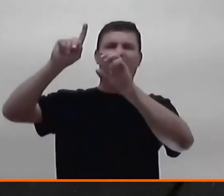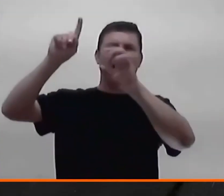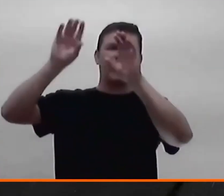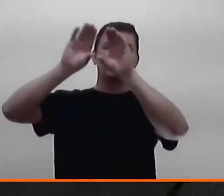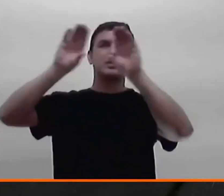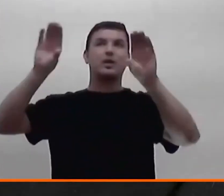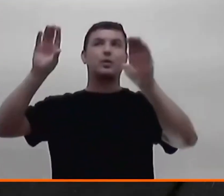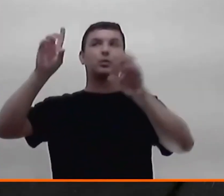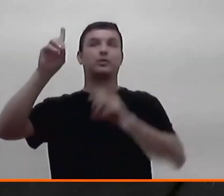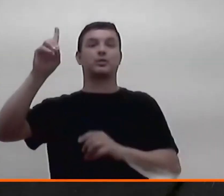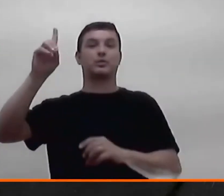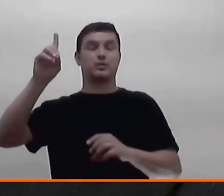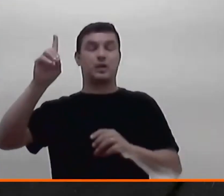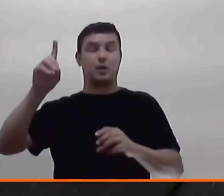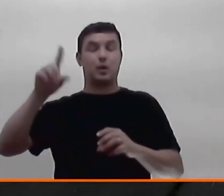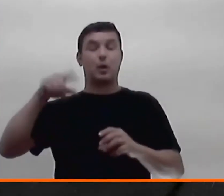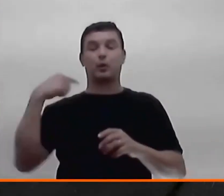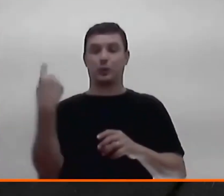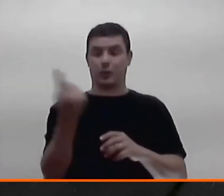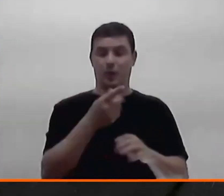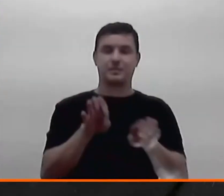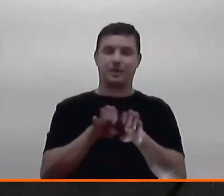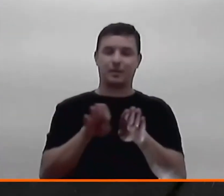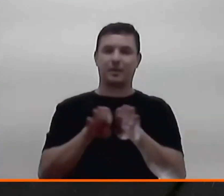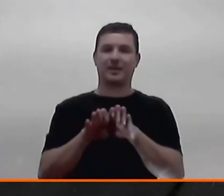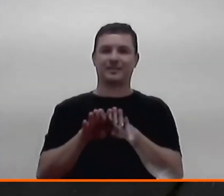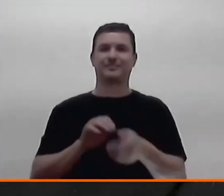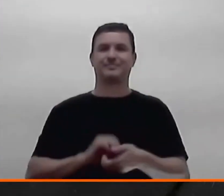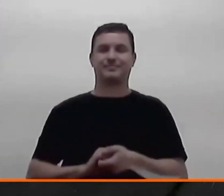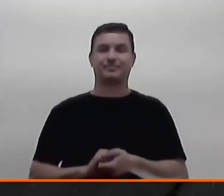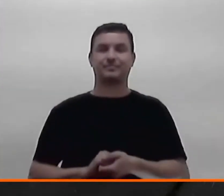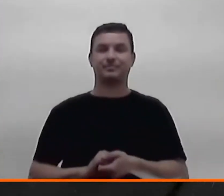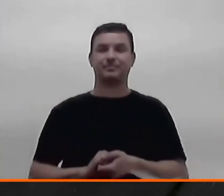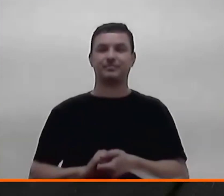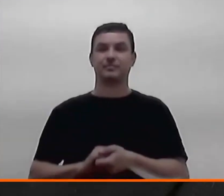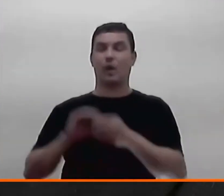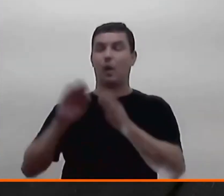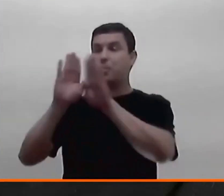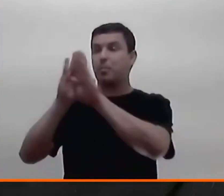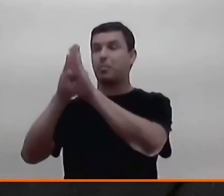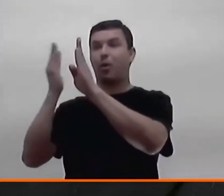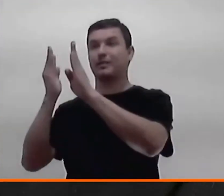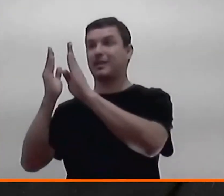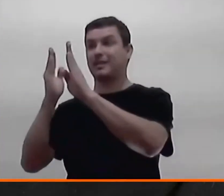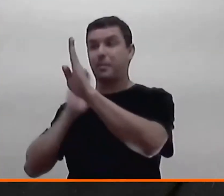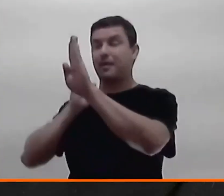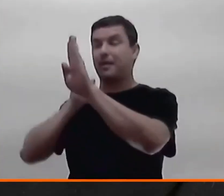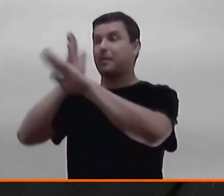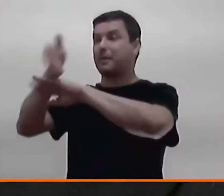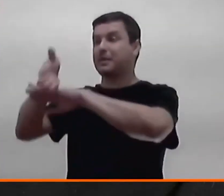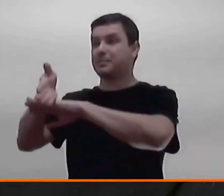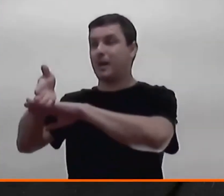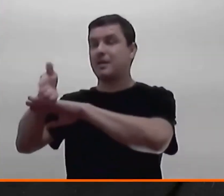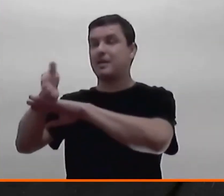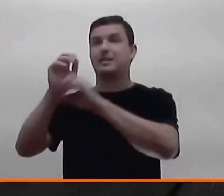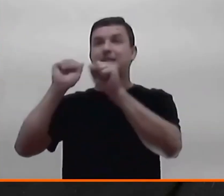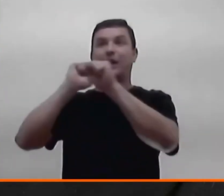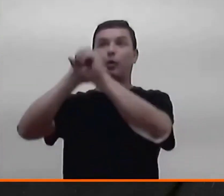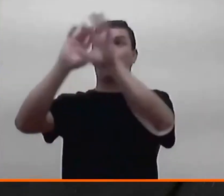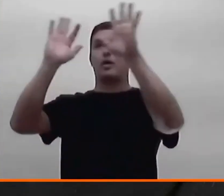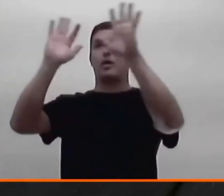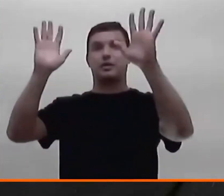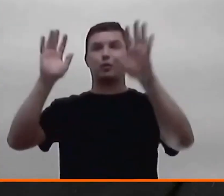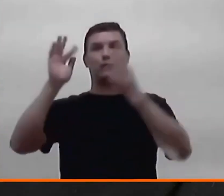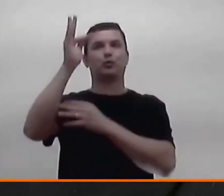está aberto a porta para a nossa glorificação. Você só encontra